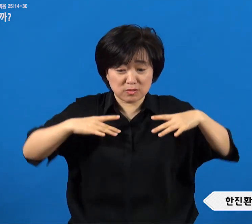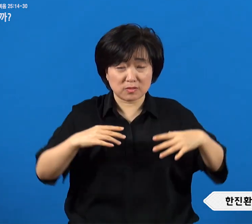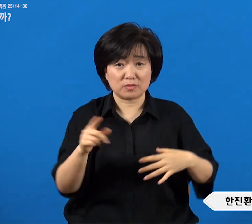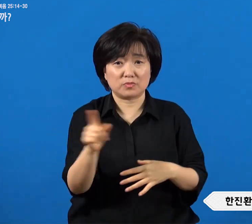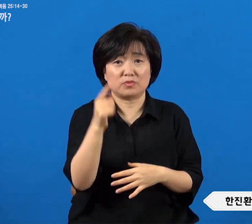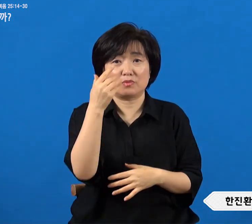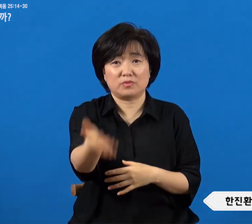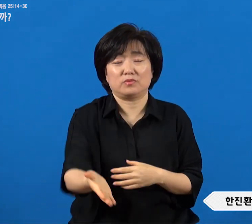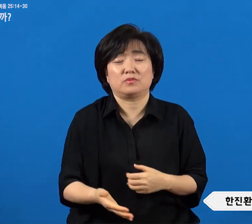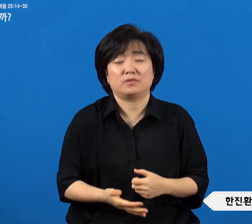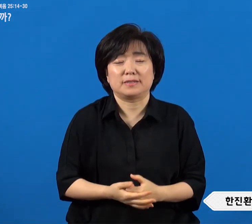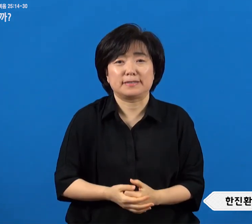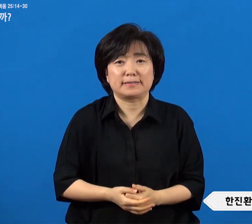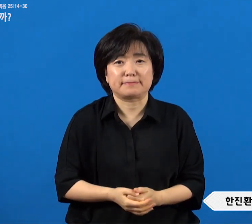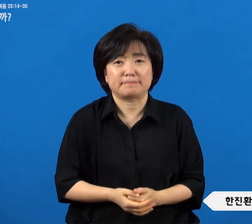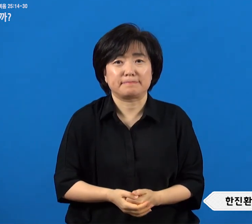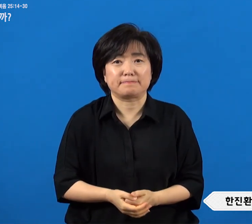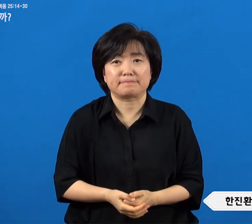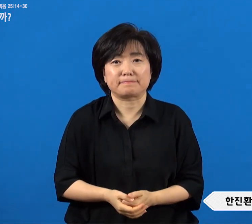있느냐.